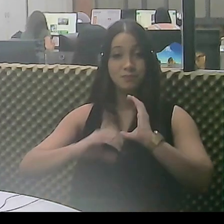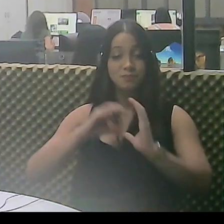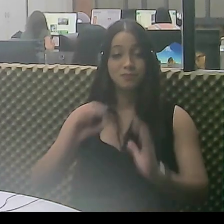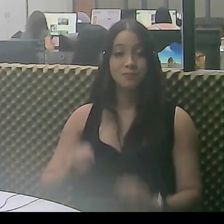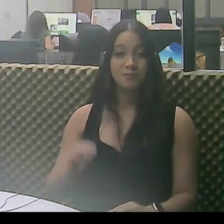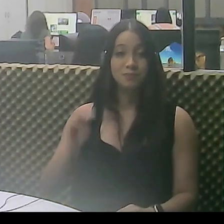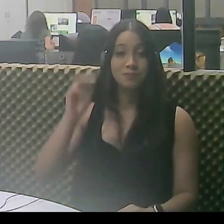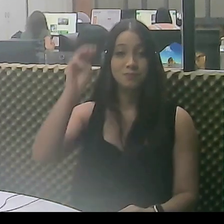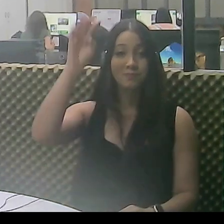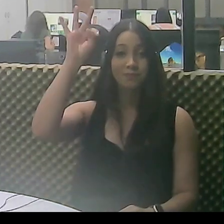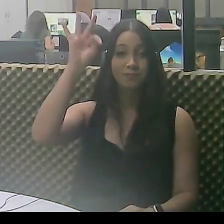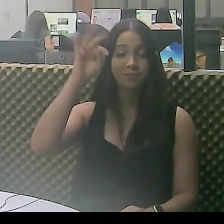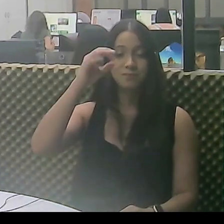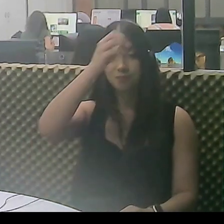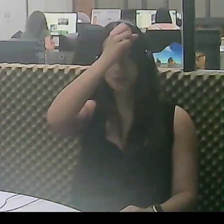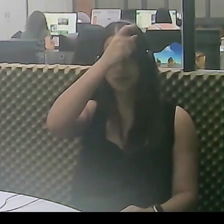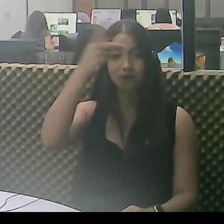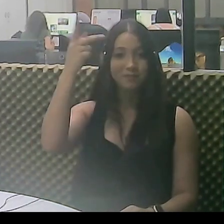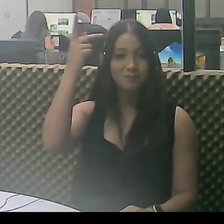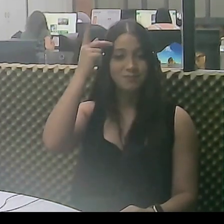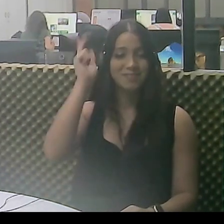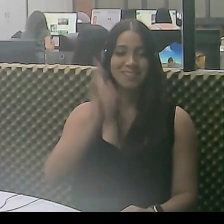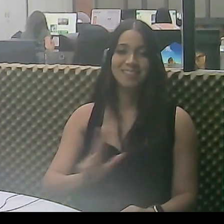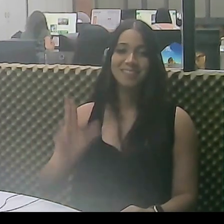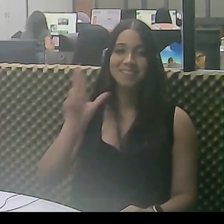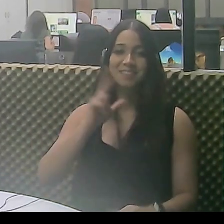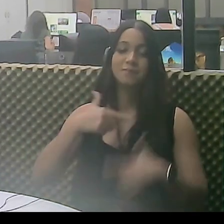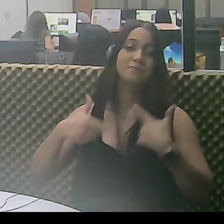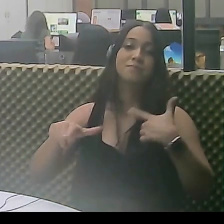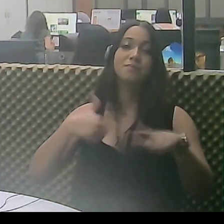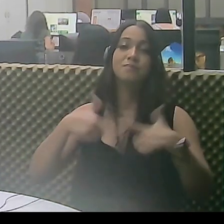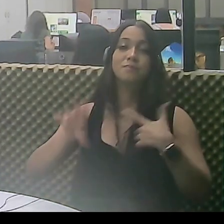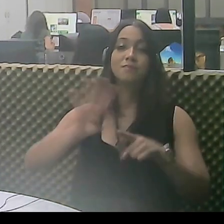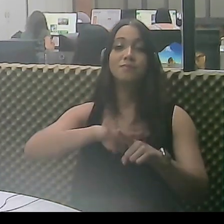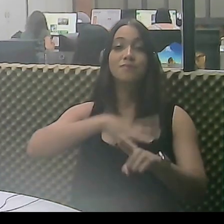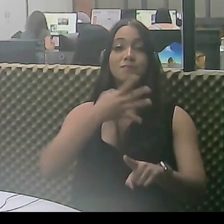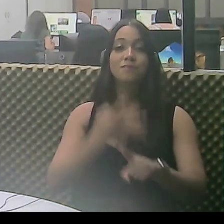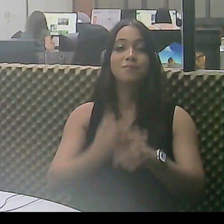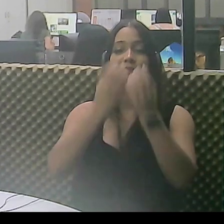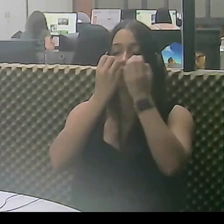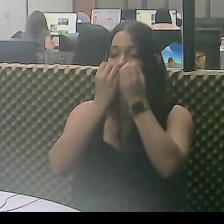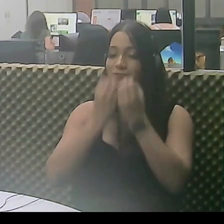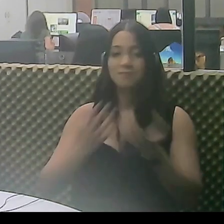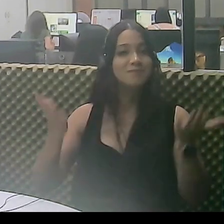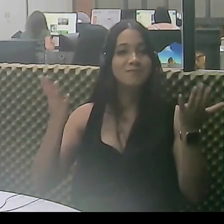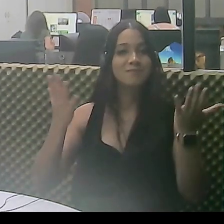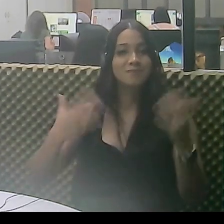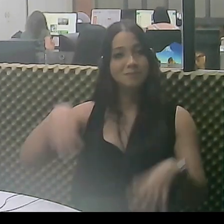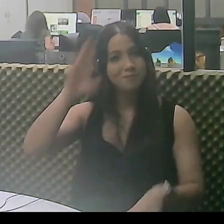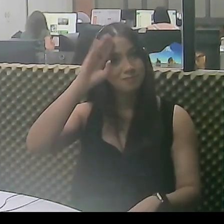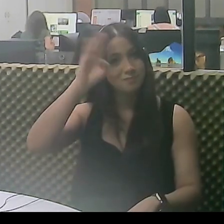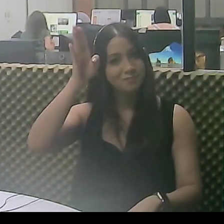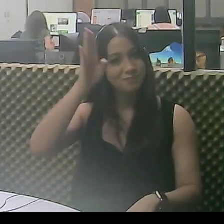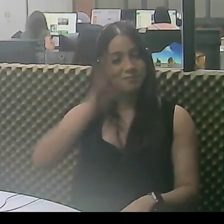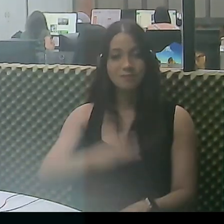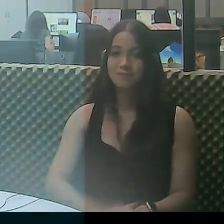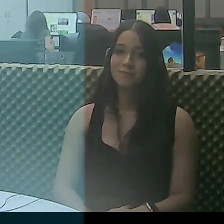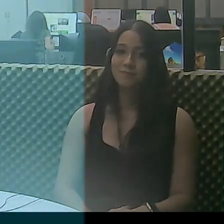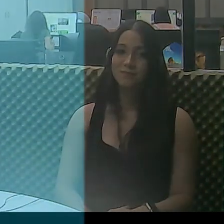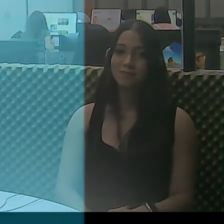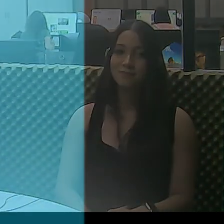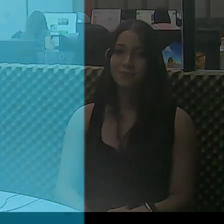Comunicação, Marco Túlio de Castro Kalimann. Prefeitura de Uberlândia. Fazer mais, fazer bem. Até a